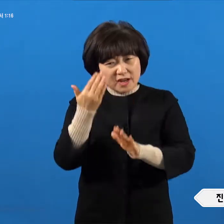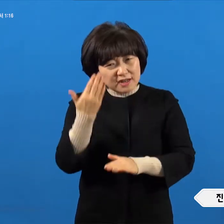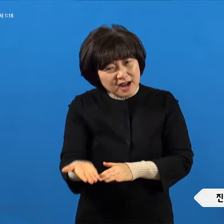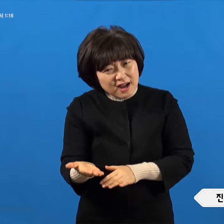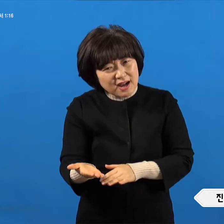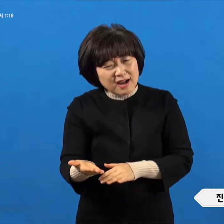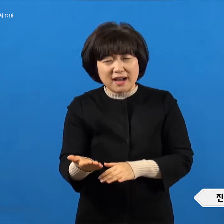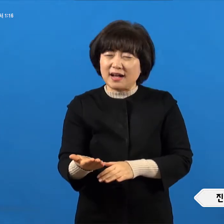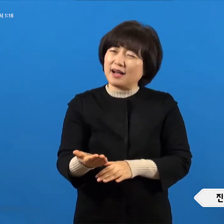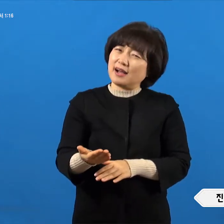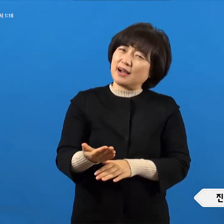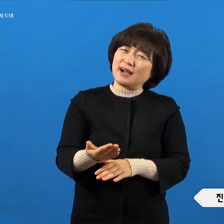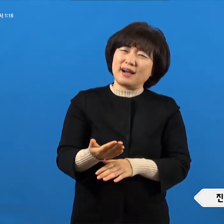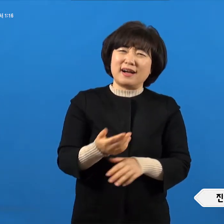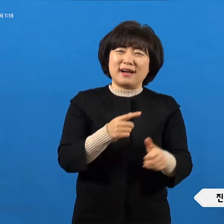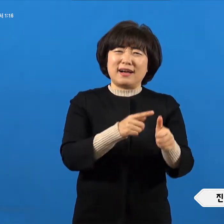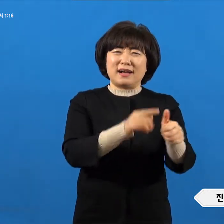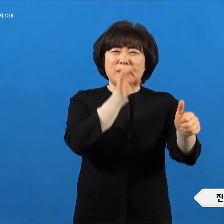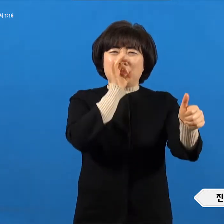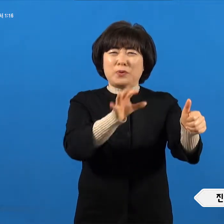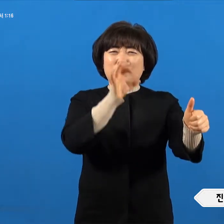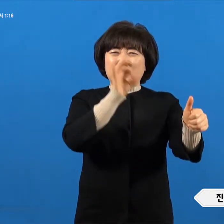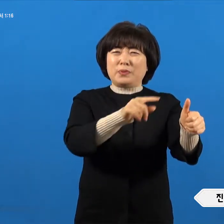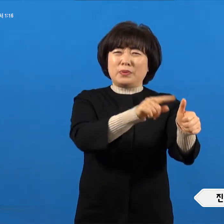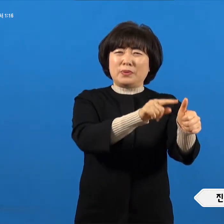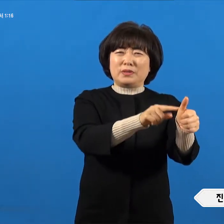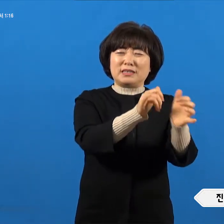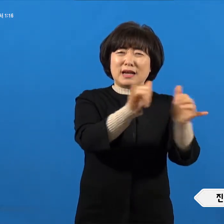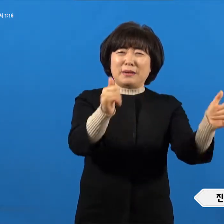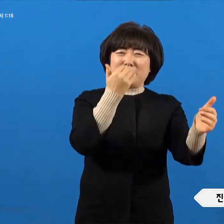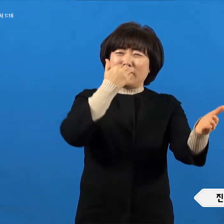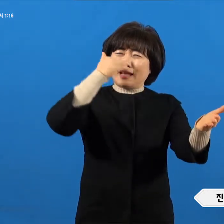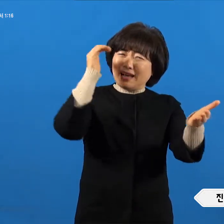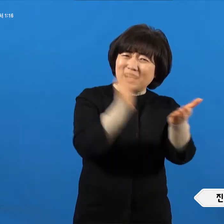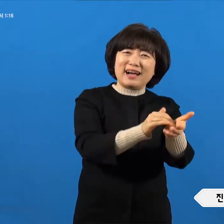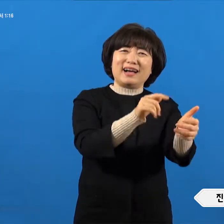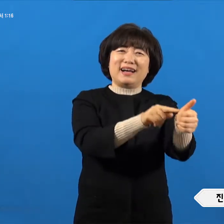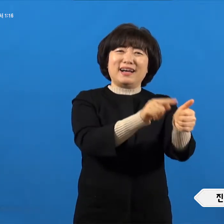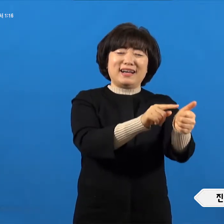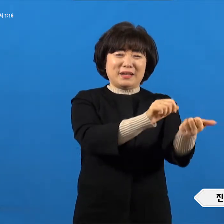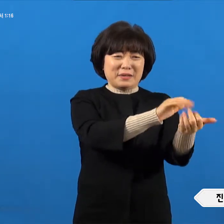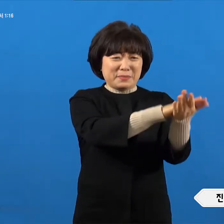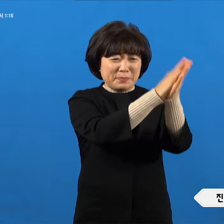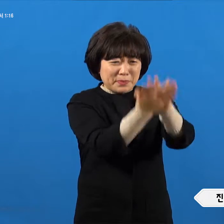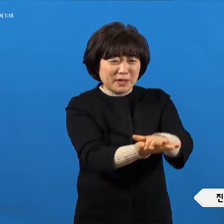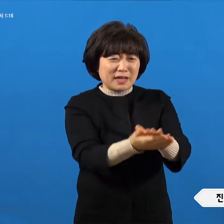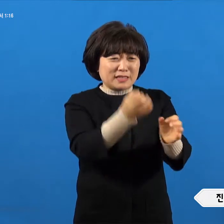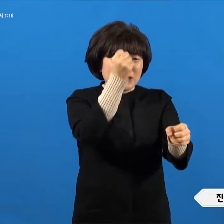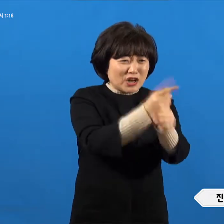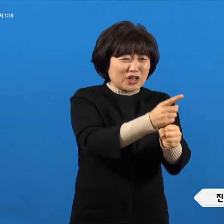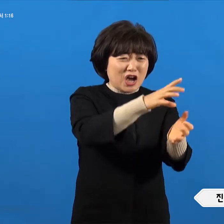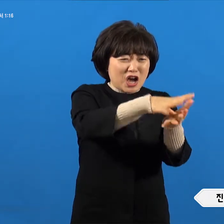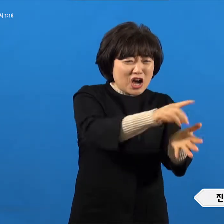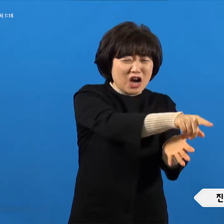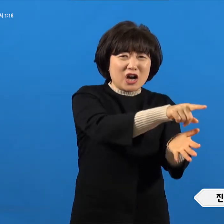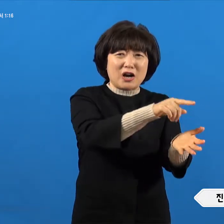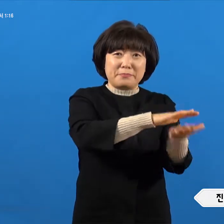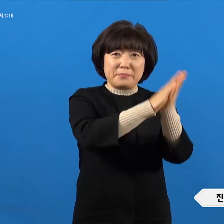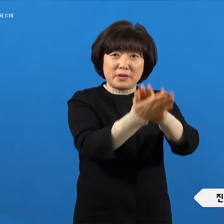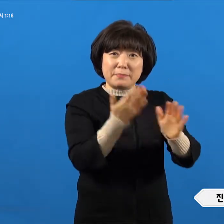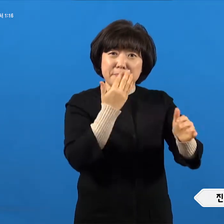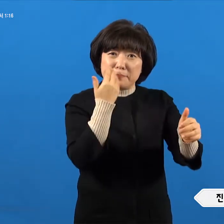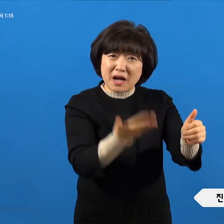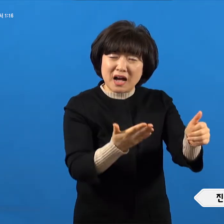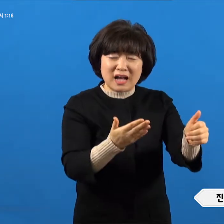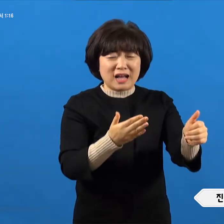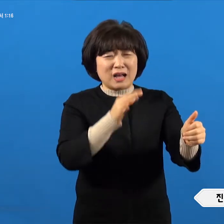변할 것 같지 않을 때가 참 많습니다. 정말 사람이 바뀔 수 있을까? 저 성질이 사라질 수 있을까? 저런 모습이 바뀔